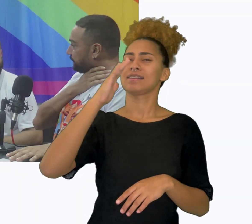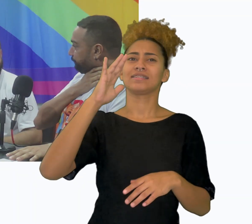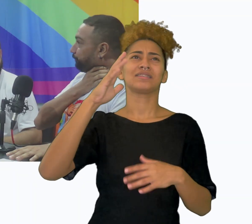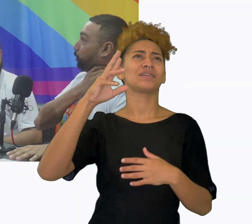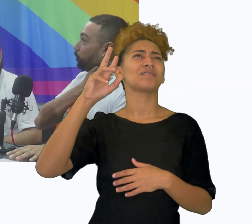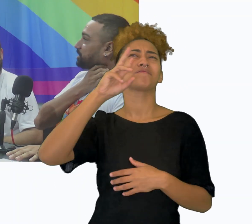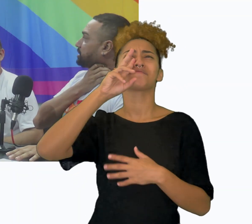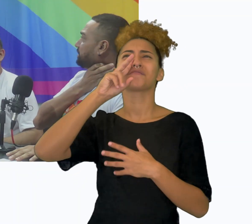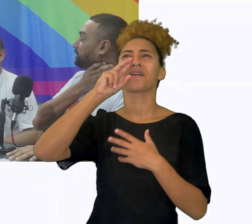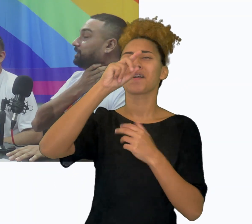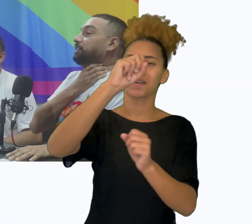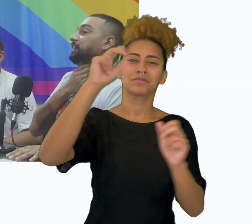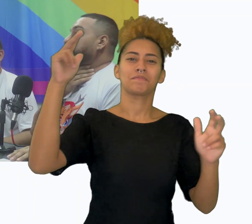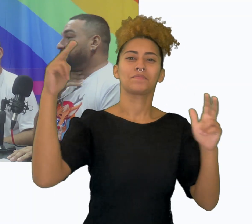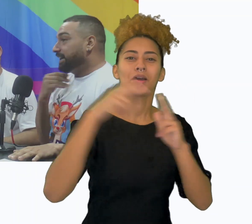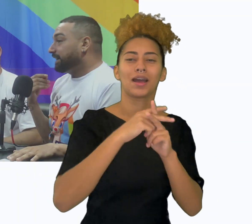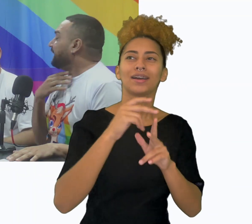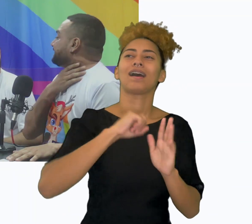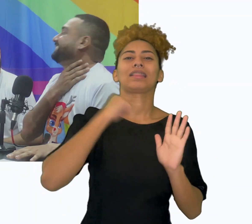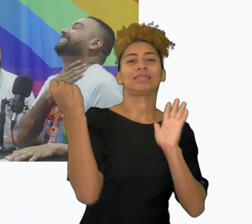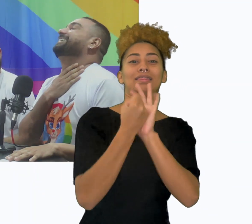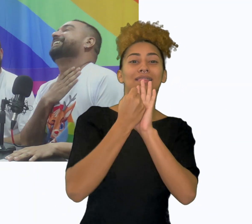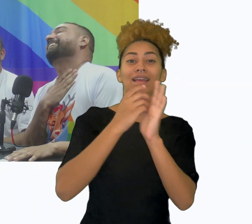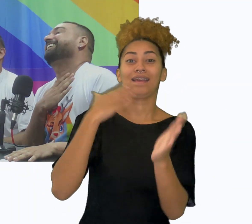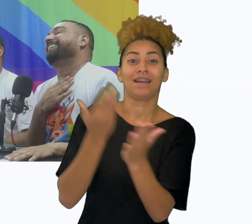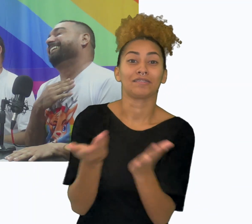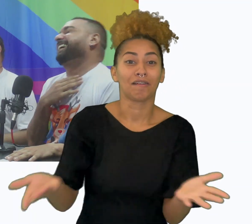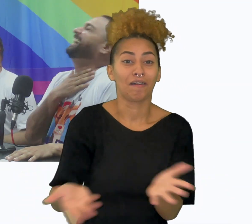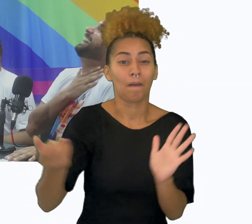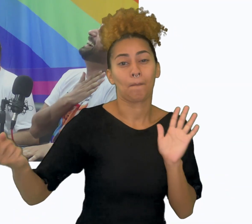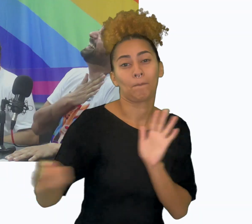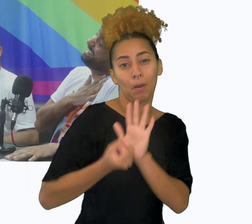Muita tanta força. Até hoje, né? Tá a marca.